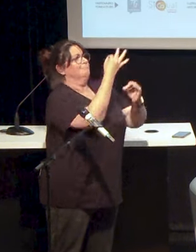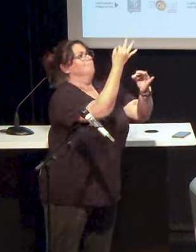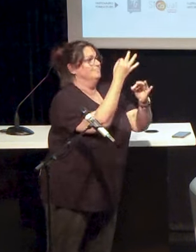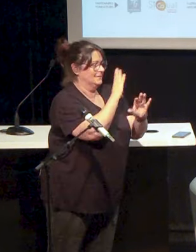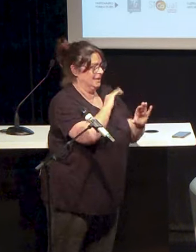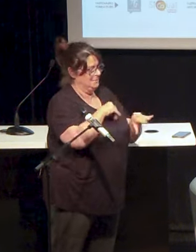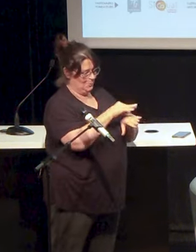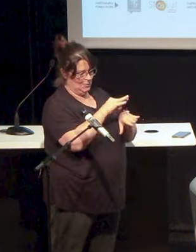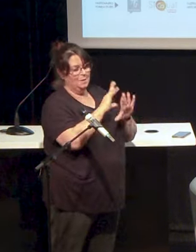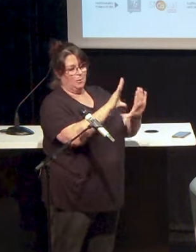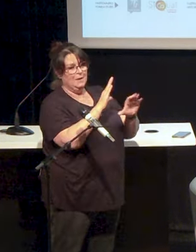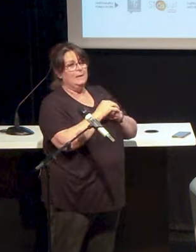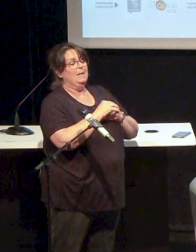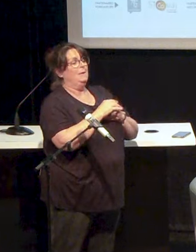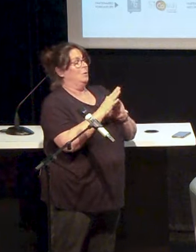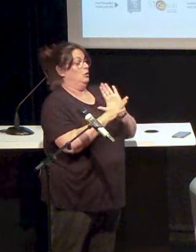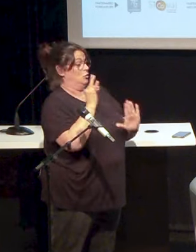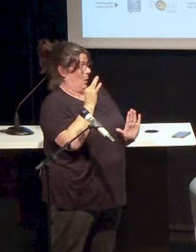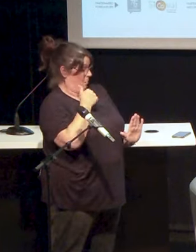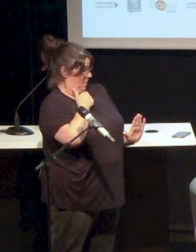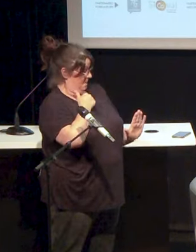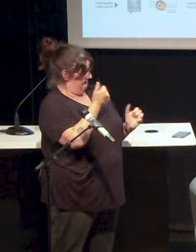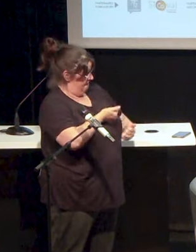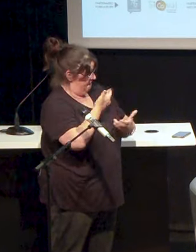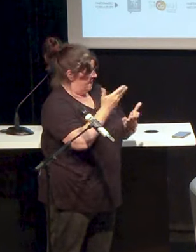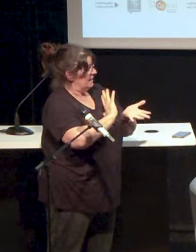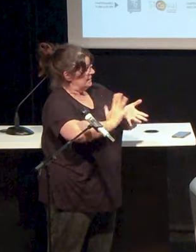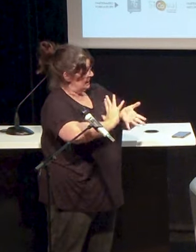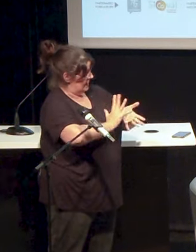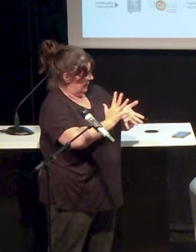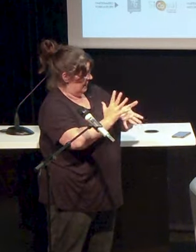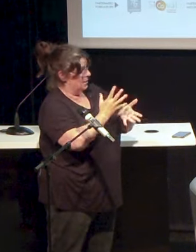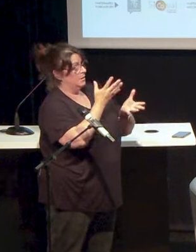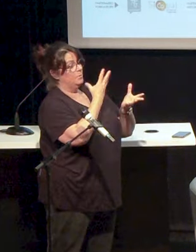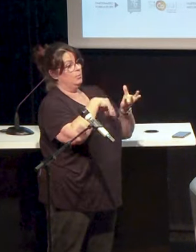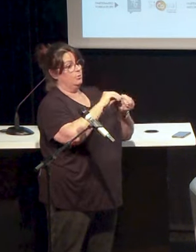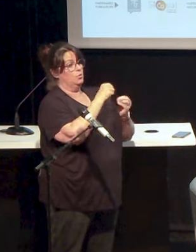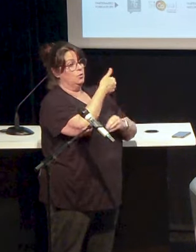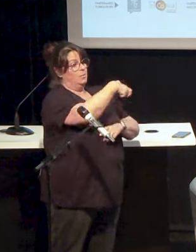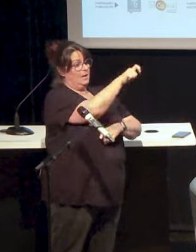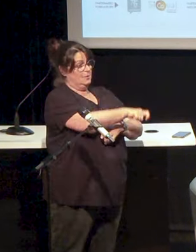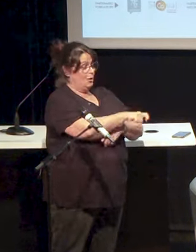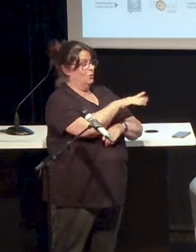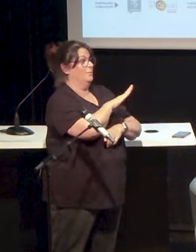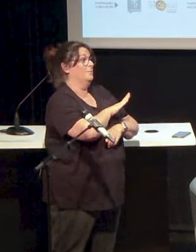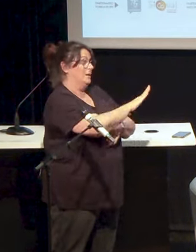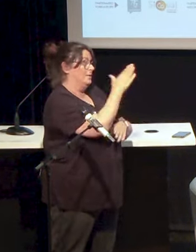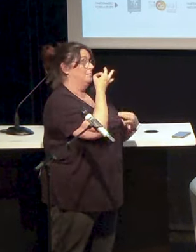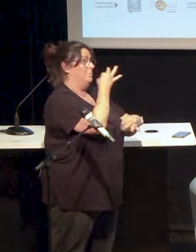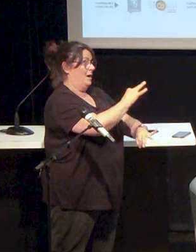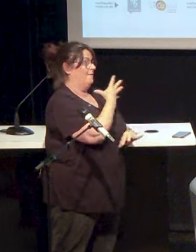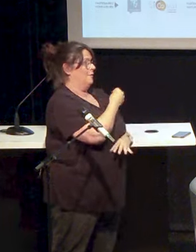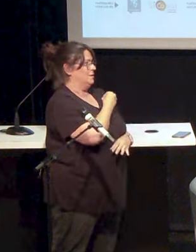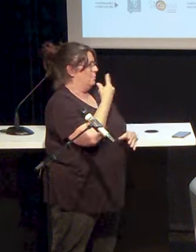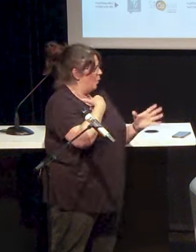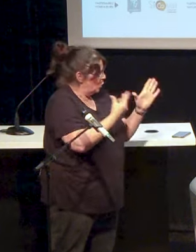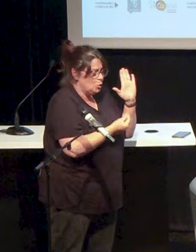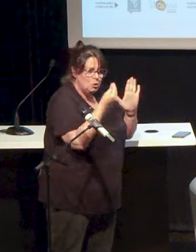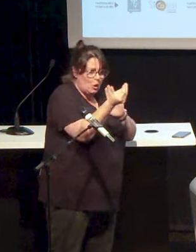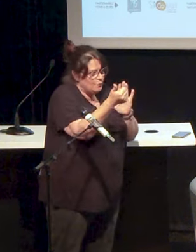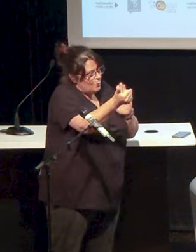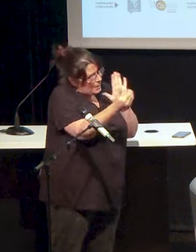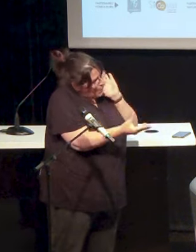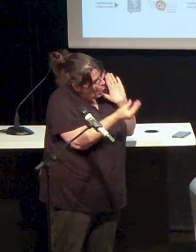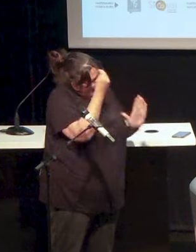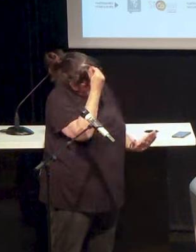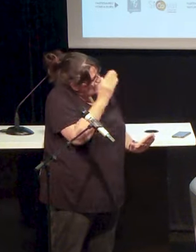Alors j'ai fait le choix de signer cette table ronde et qu'il n'y ait qu'une seule personne qui s'exprime en français pour vous faire réaliser en fait l'expérience que